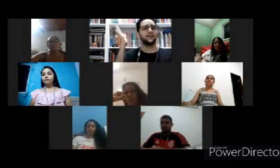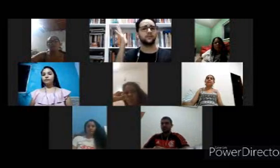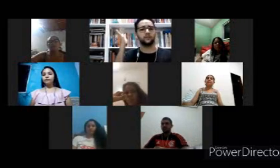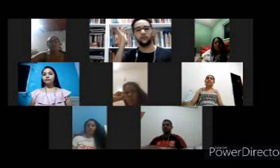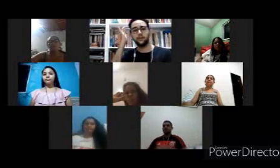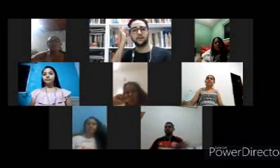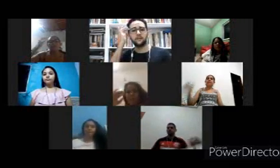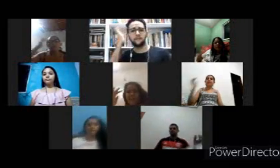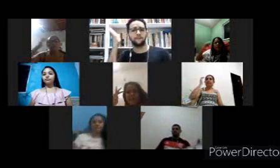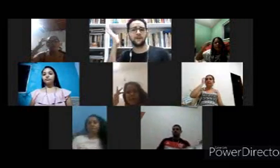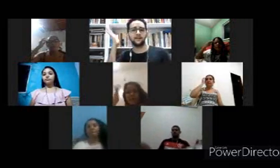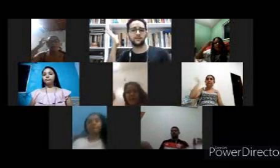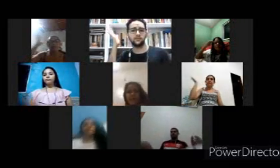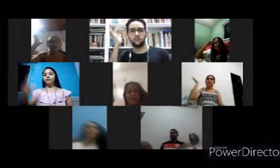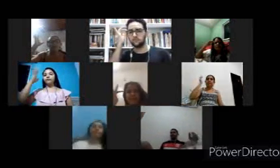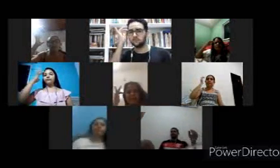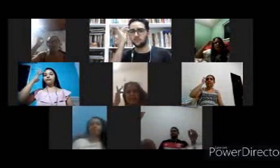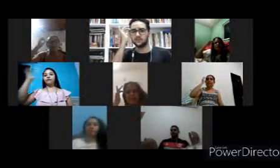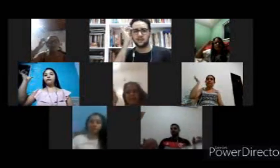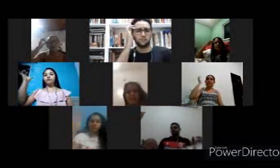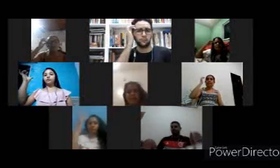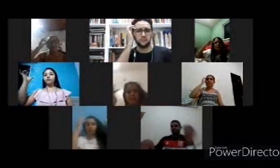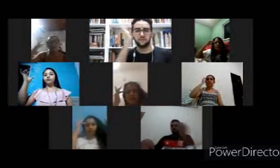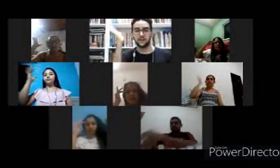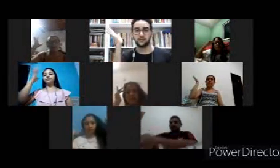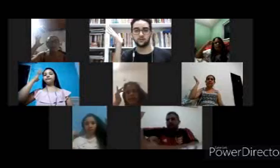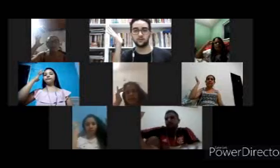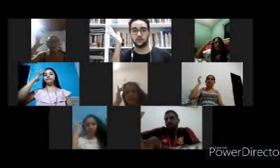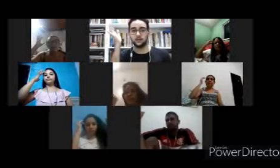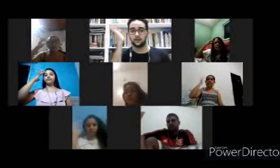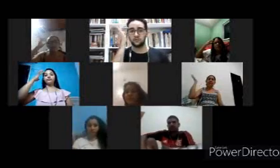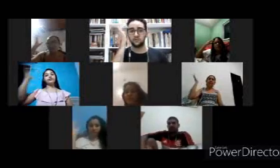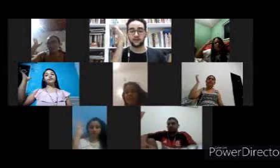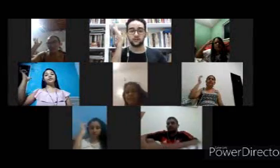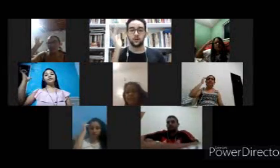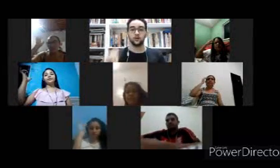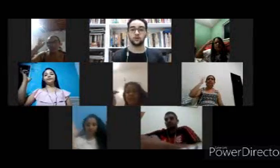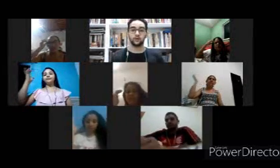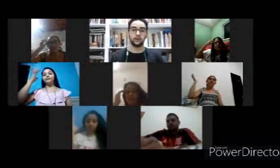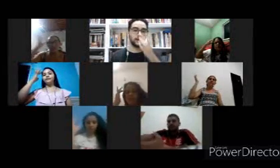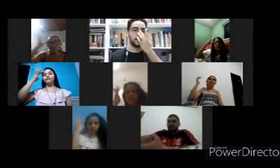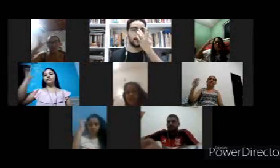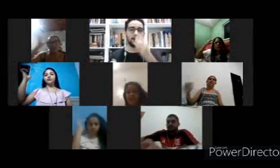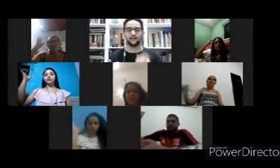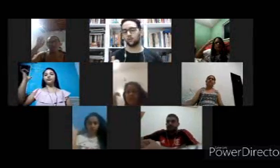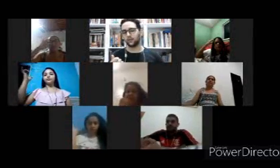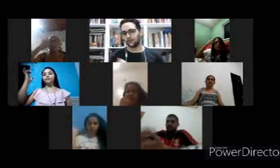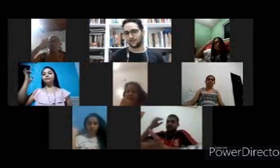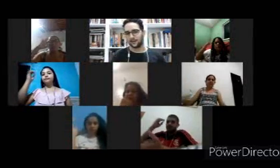fácil. Fácil. Isso aqui é muito fácil. Então, fácil. Só que o quê? Ela deu uma intensidade